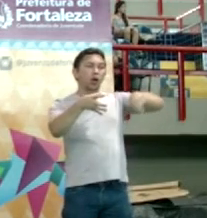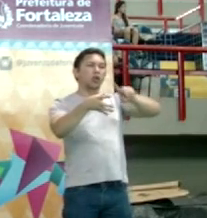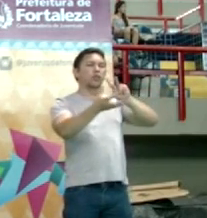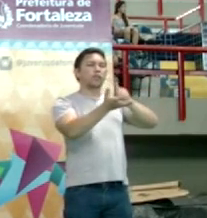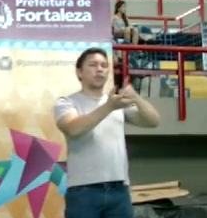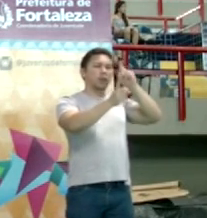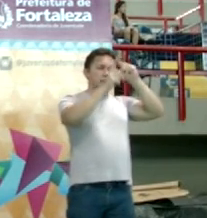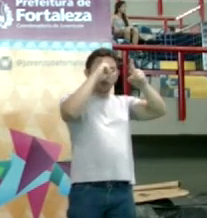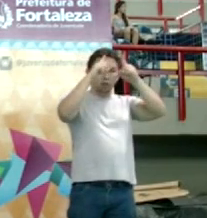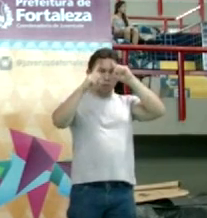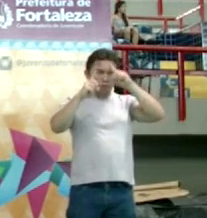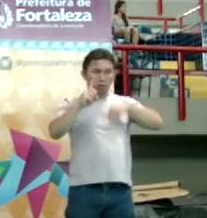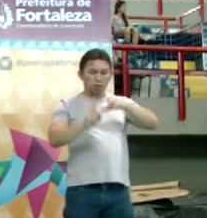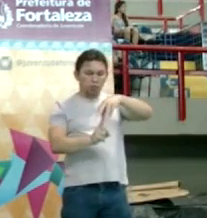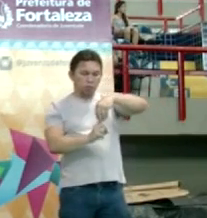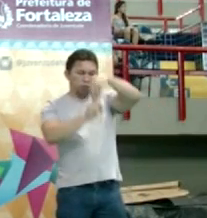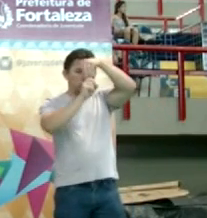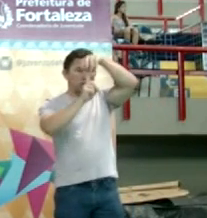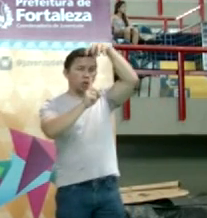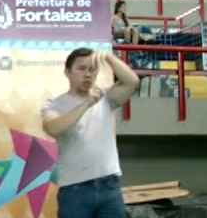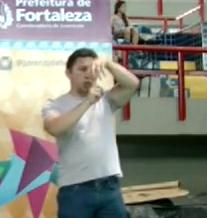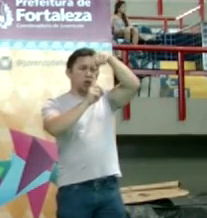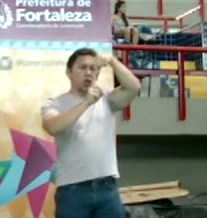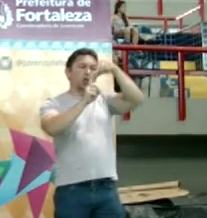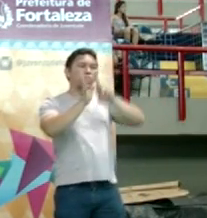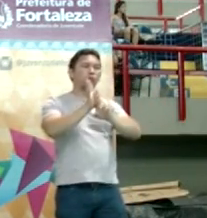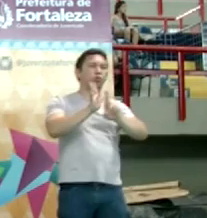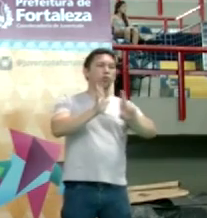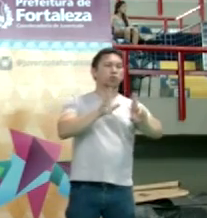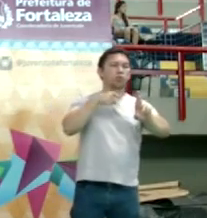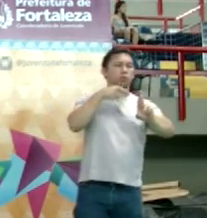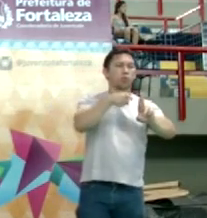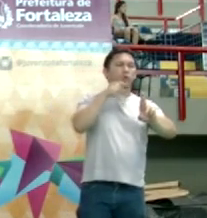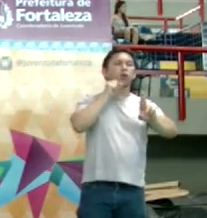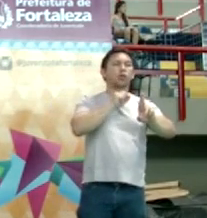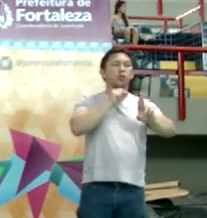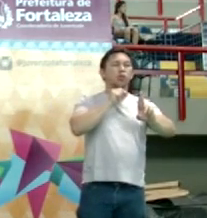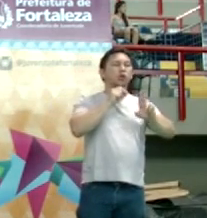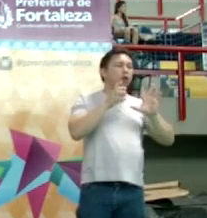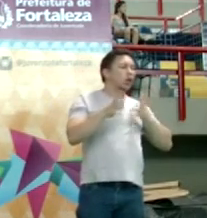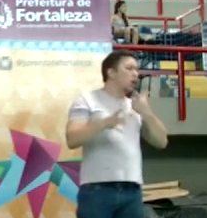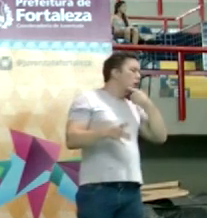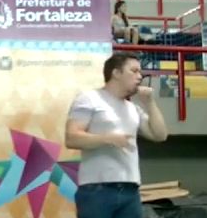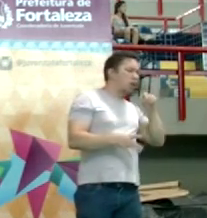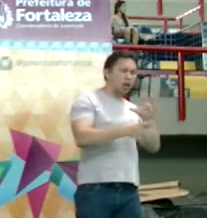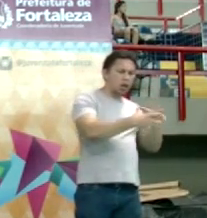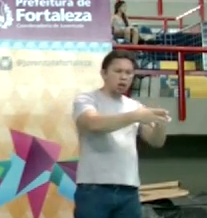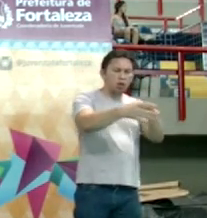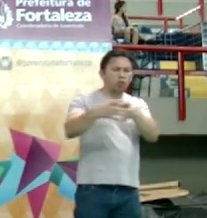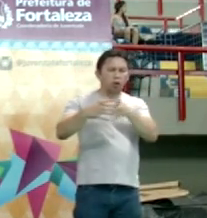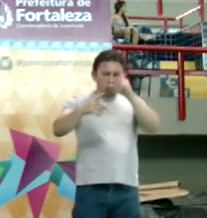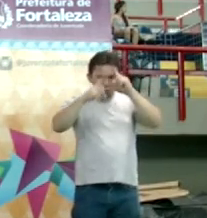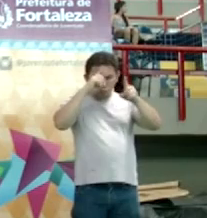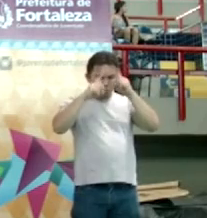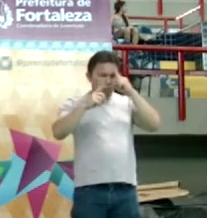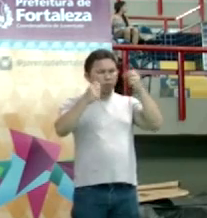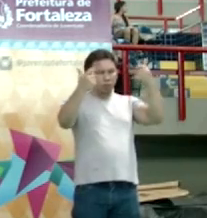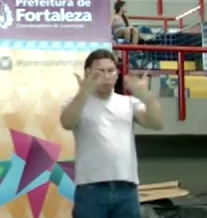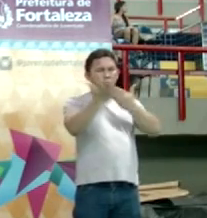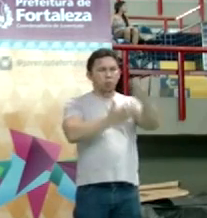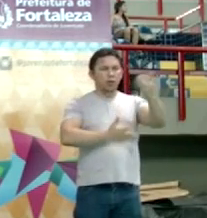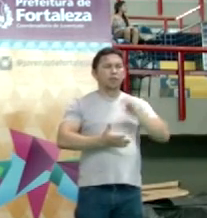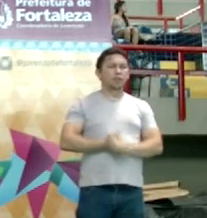mandam. O governante, ele é apenas um representante. Ciliano, e quem era que mandava no Brasil durante o segundo reinado? Então vamos